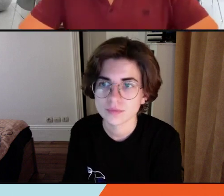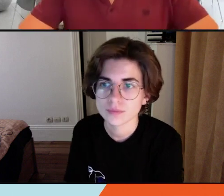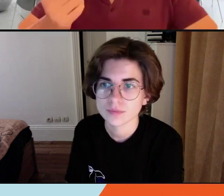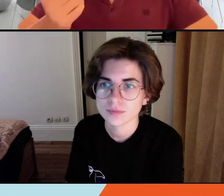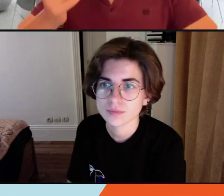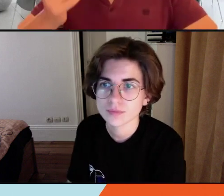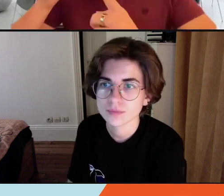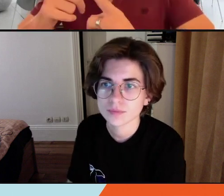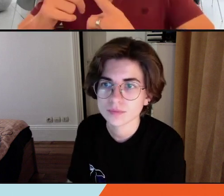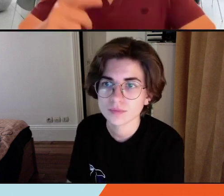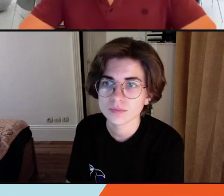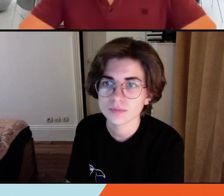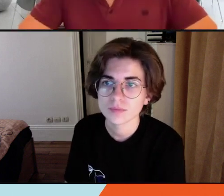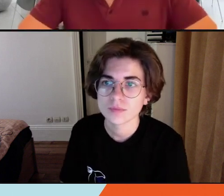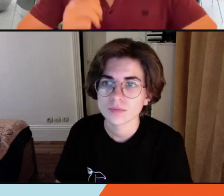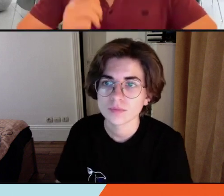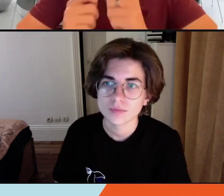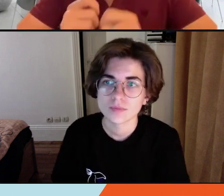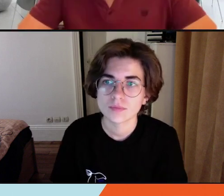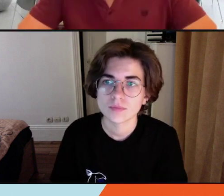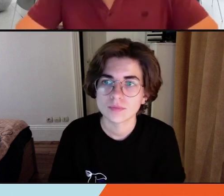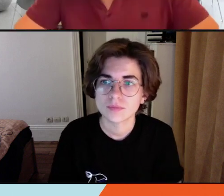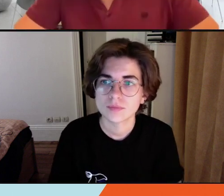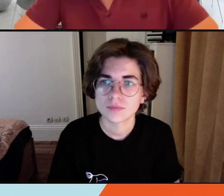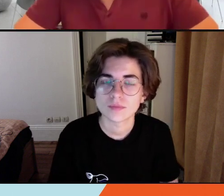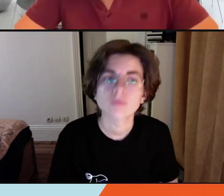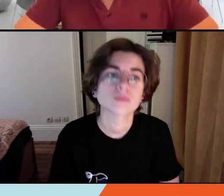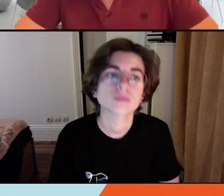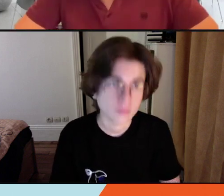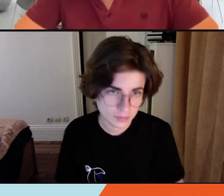peu le but de cette conversation.